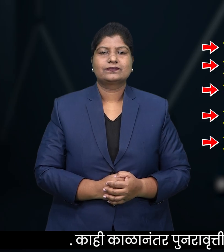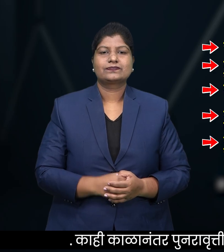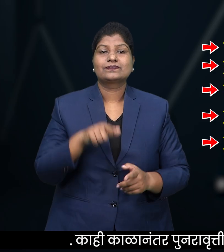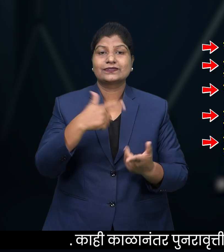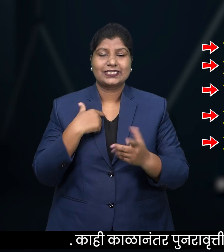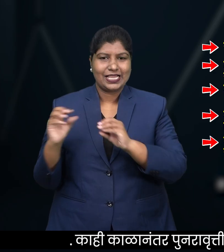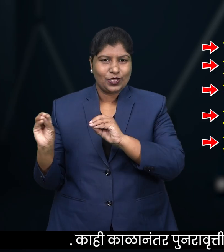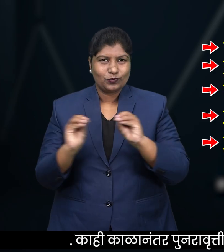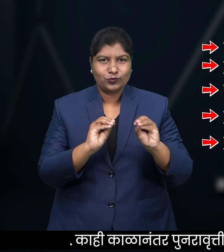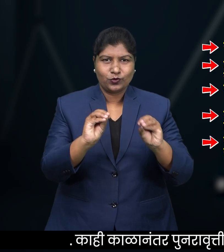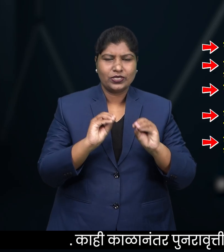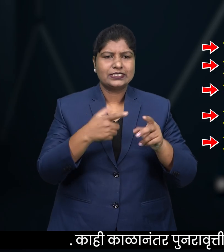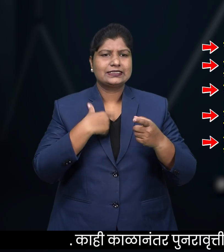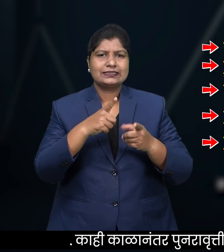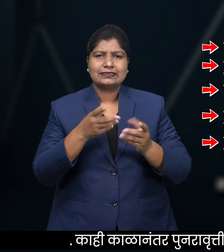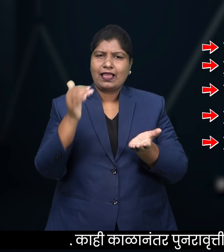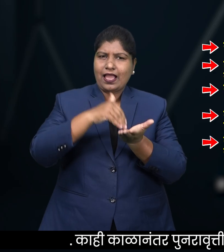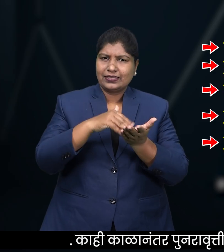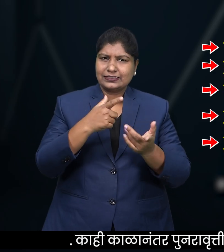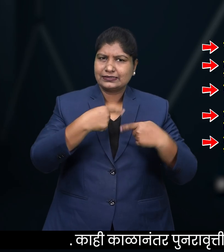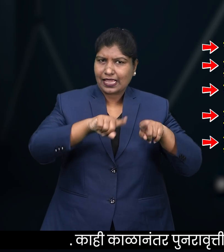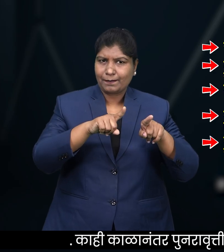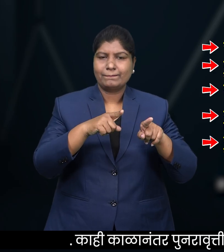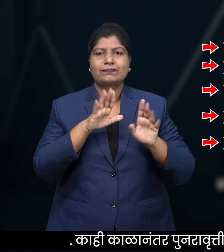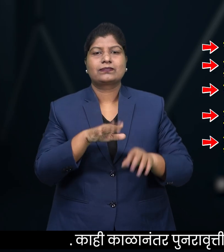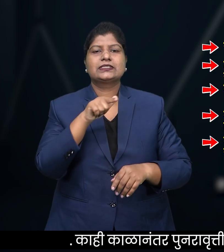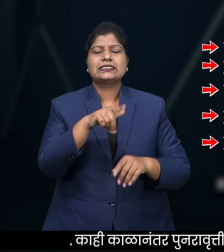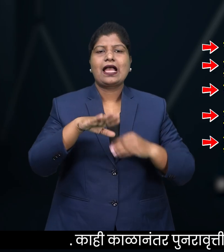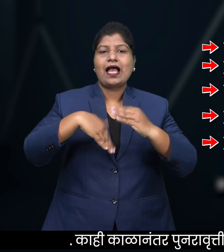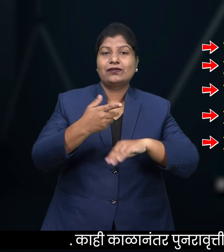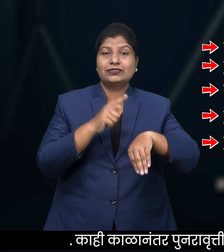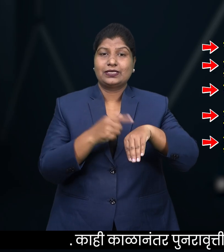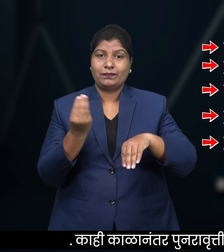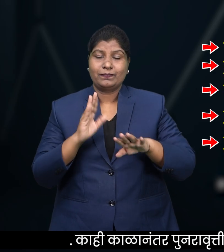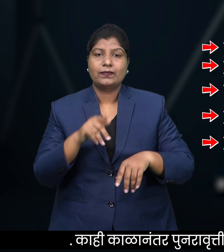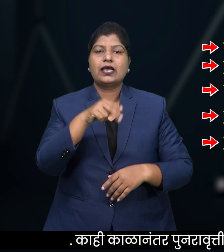काही काळानंतर पुनरावृत्ती होणाऱ्या गतीला आवर्ती गती म्हणतात.